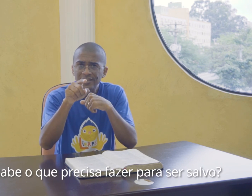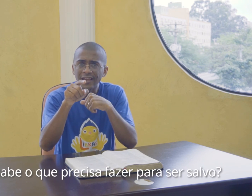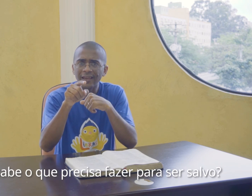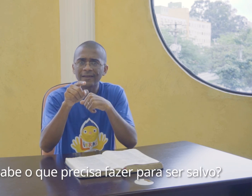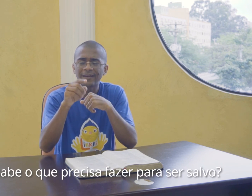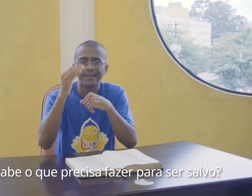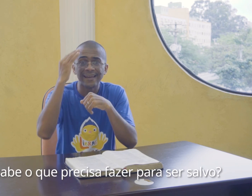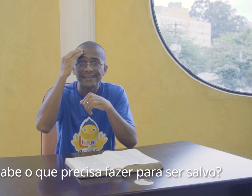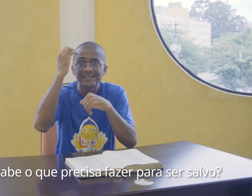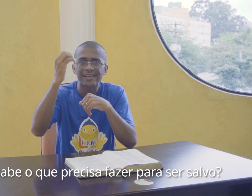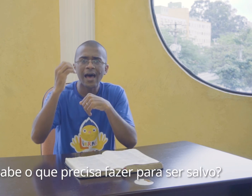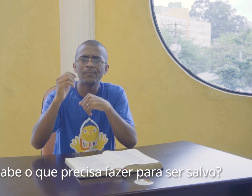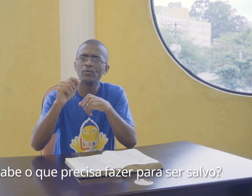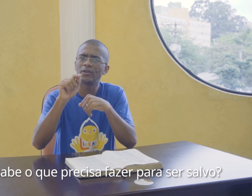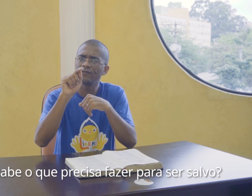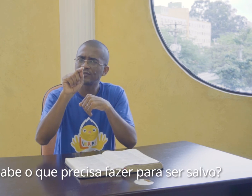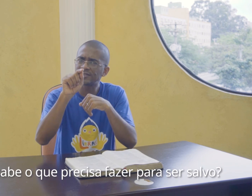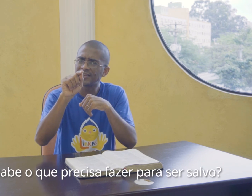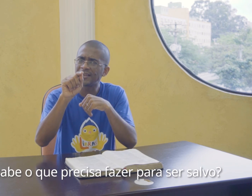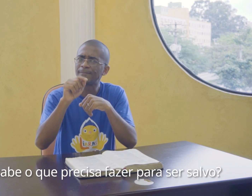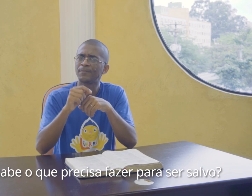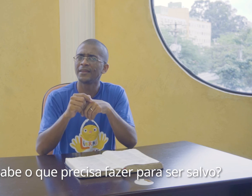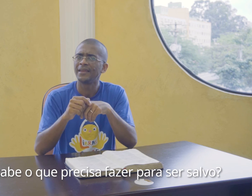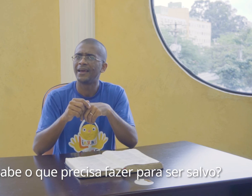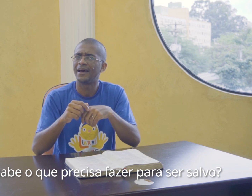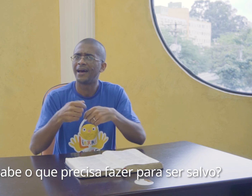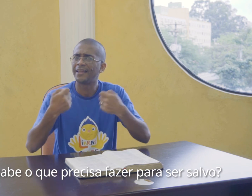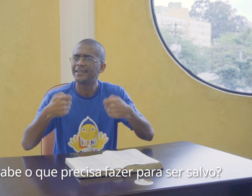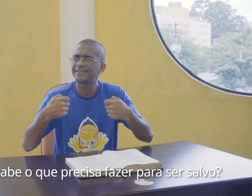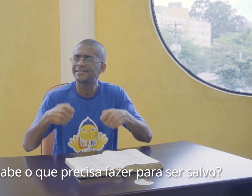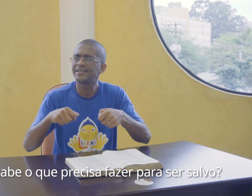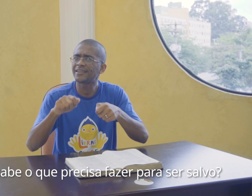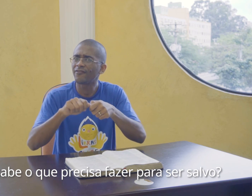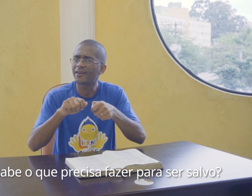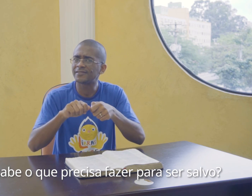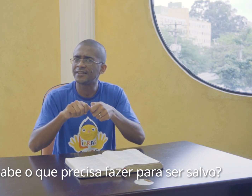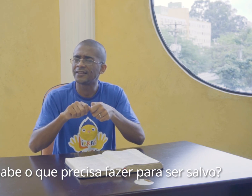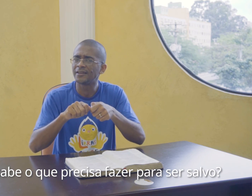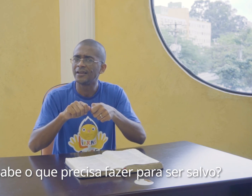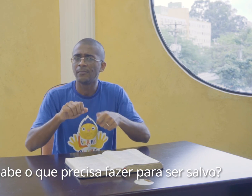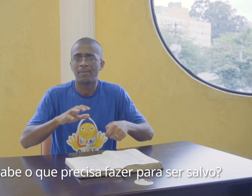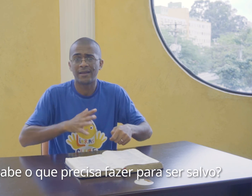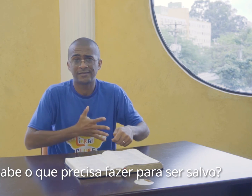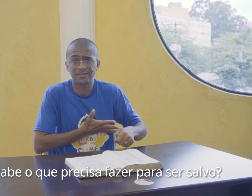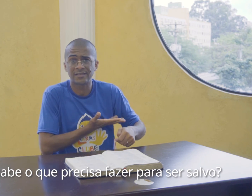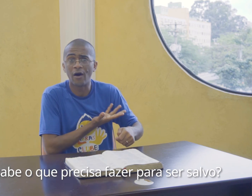Você sabe o que você necessita fazer para ser salvo?